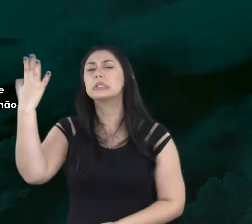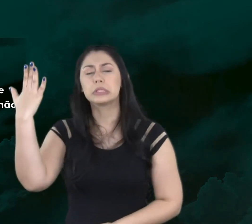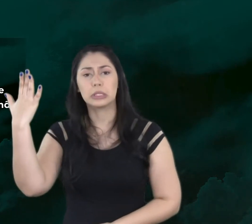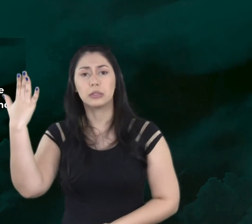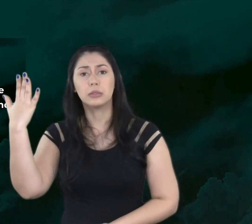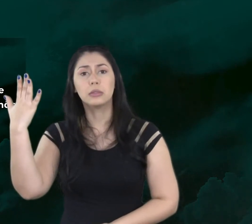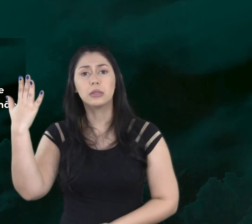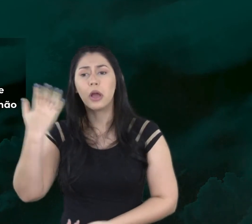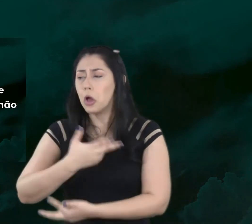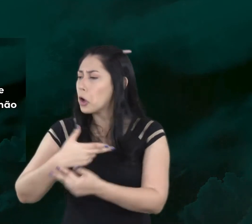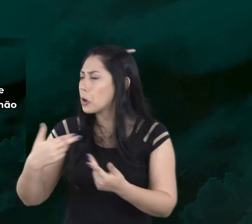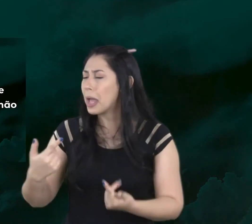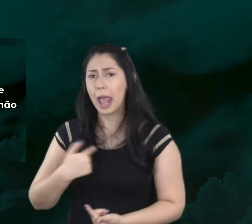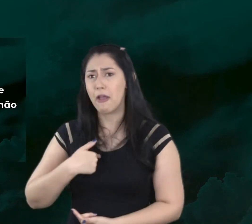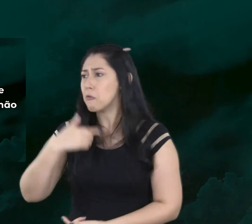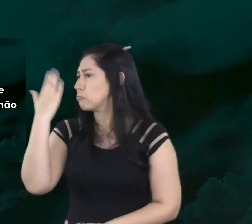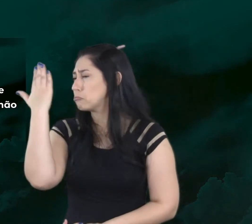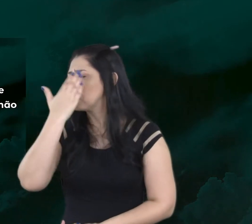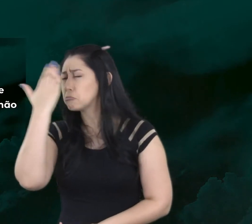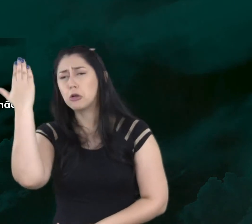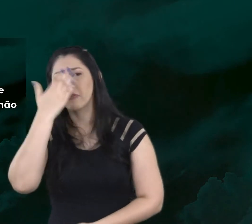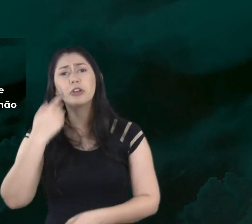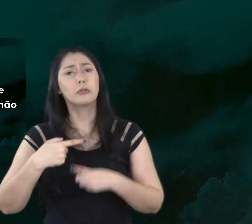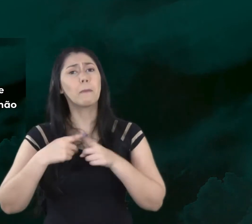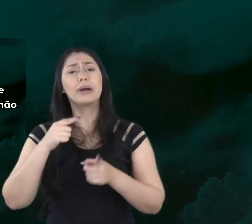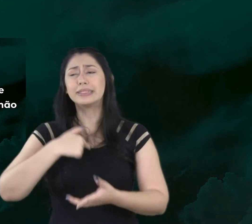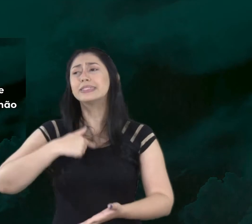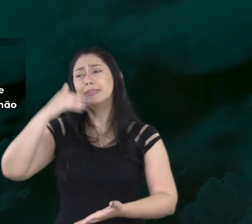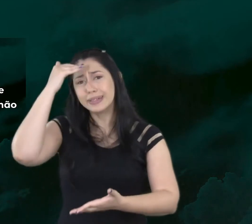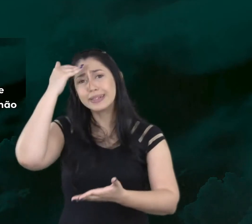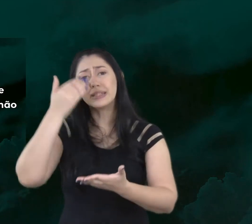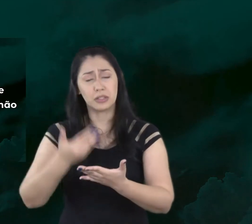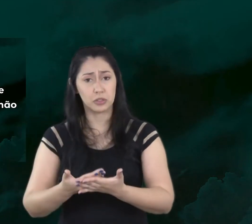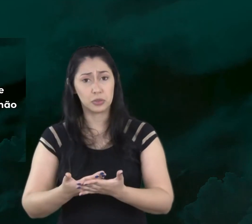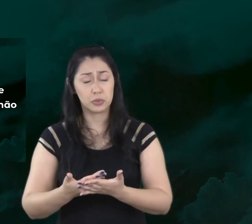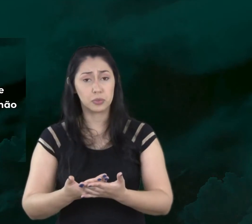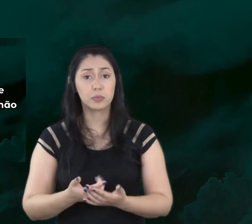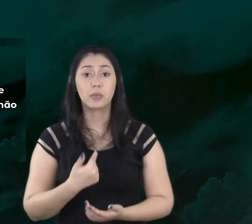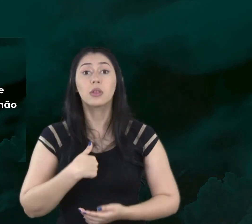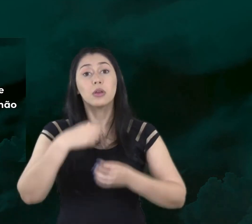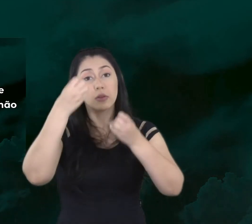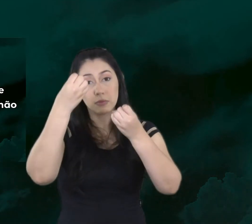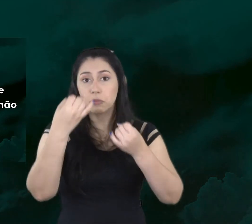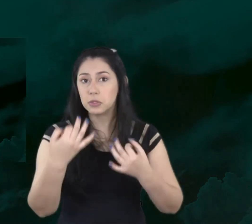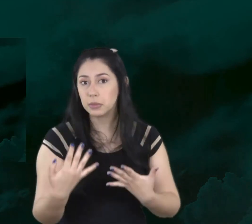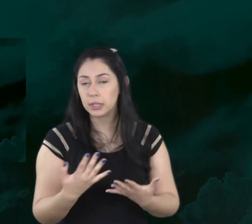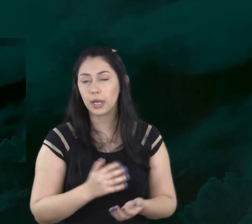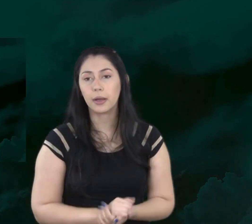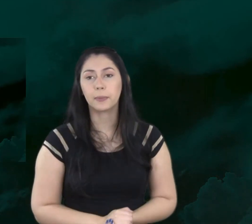né, de fatos que se não veem. Vou explicar um pouco melhor, repetindo, não tenho